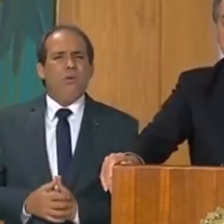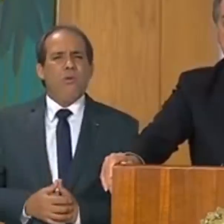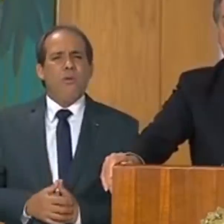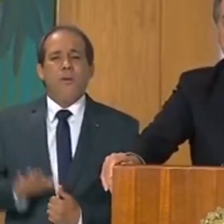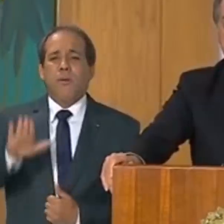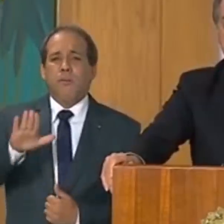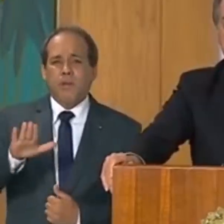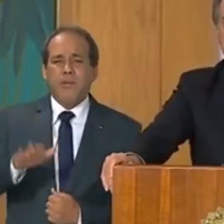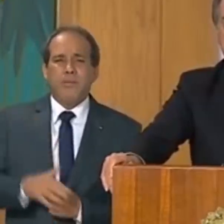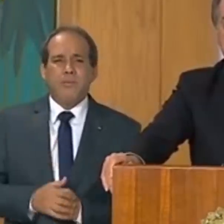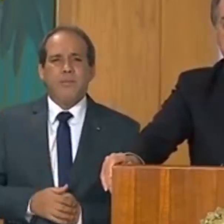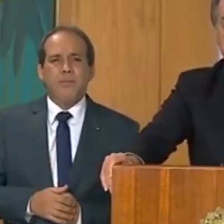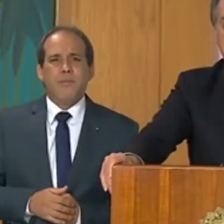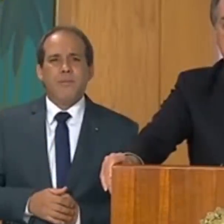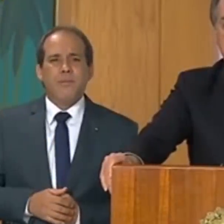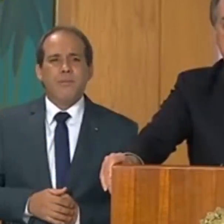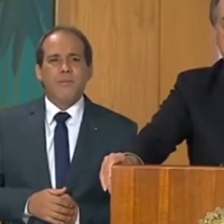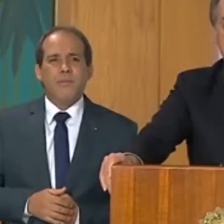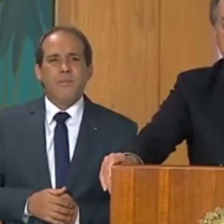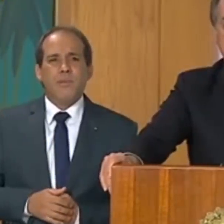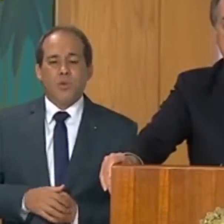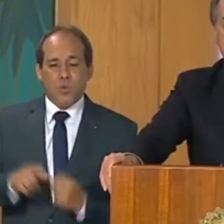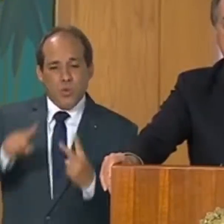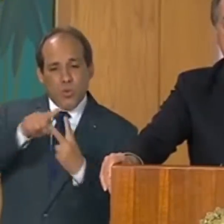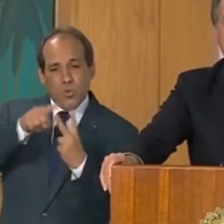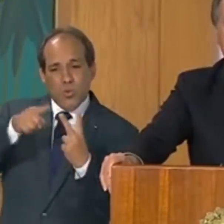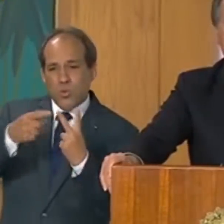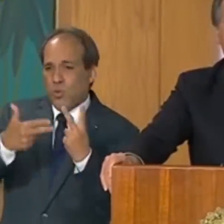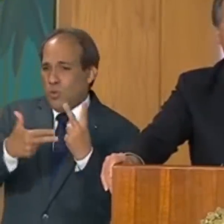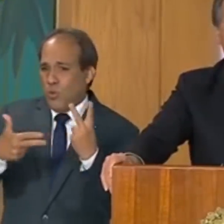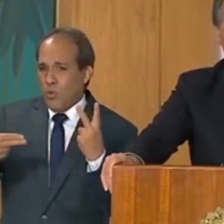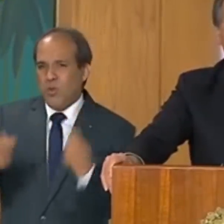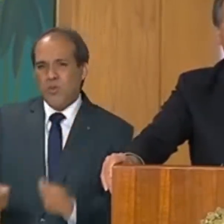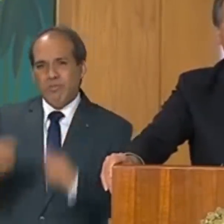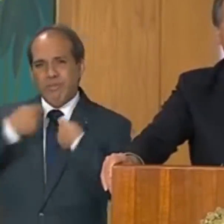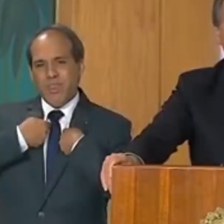Mas tive duas coisas que serviram de âncora.